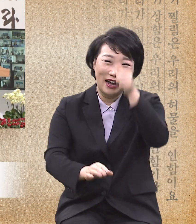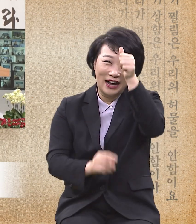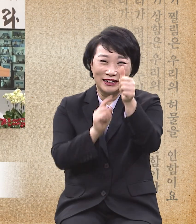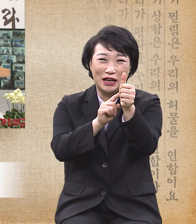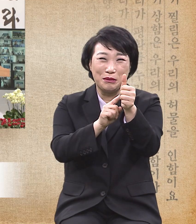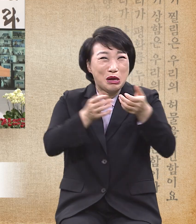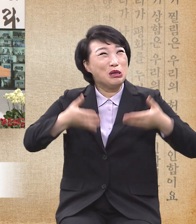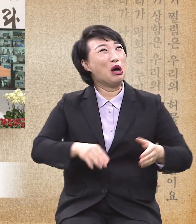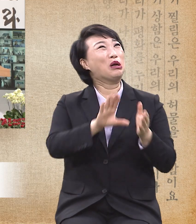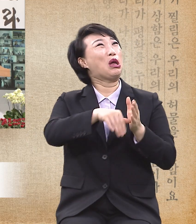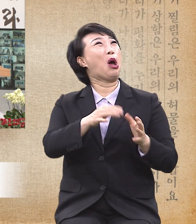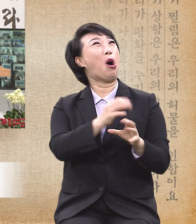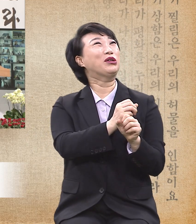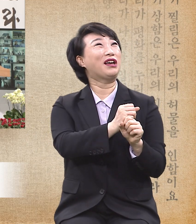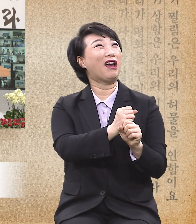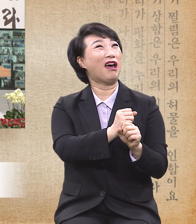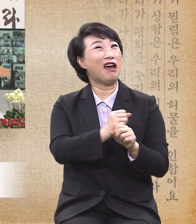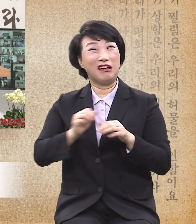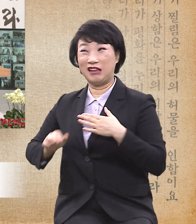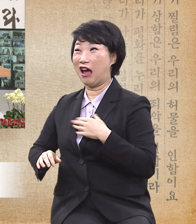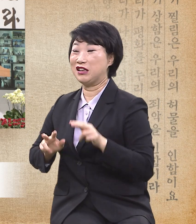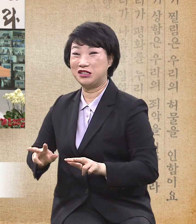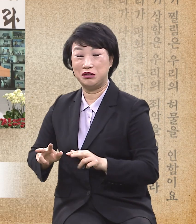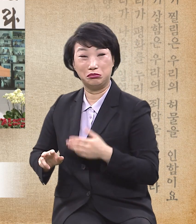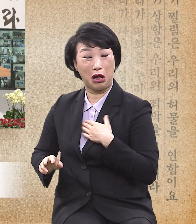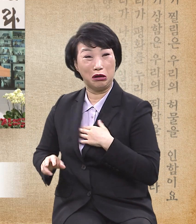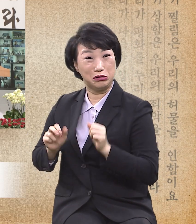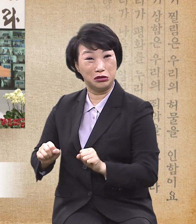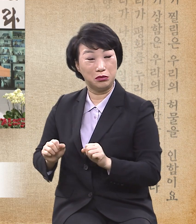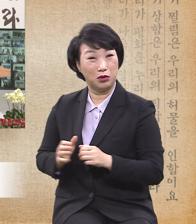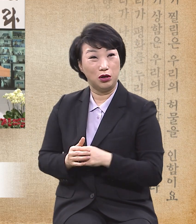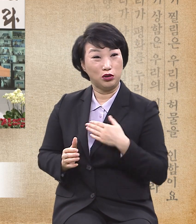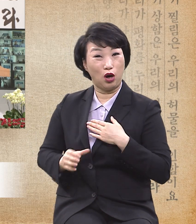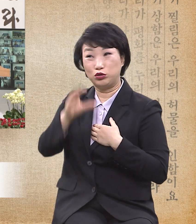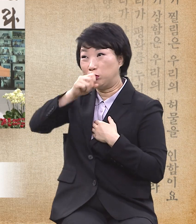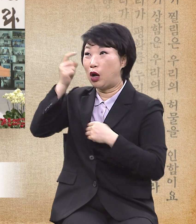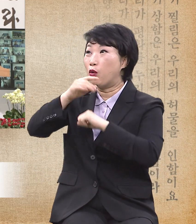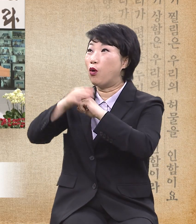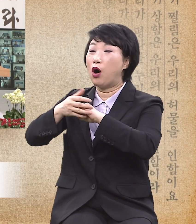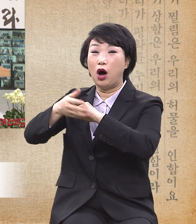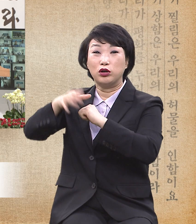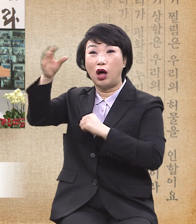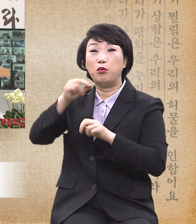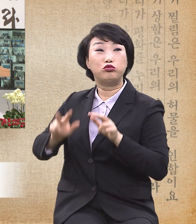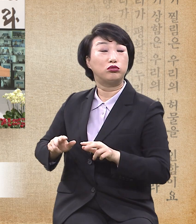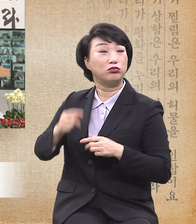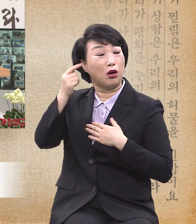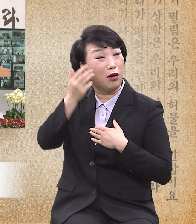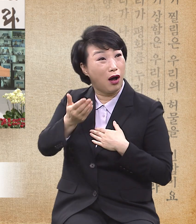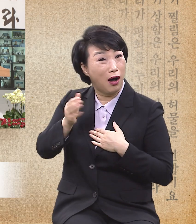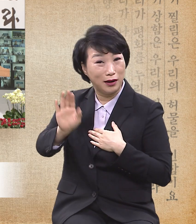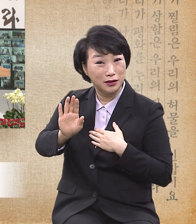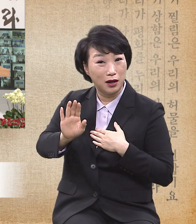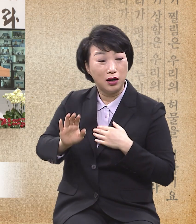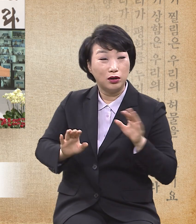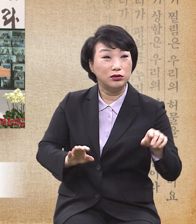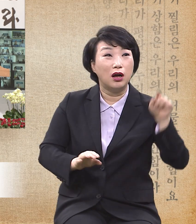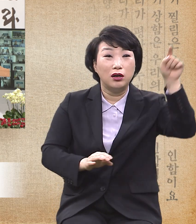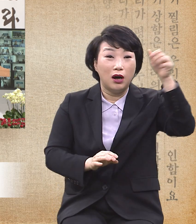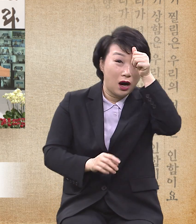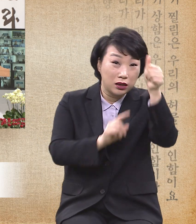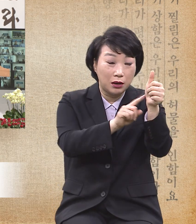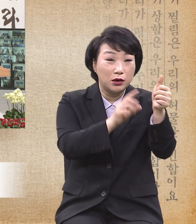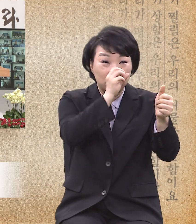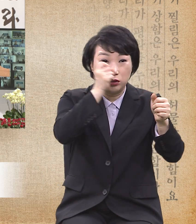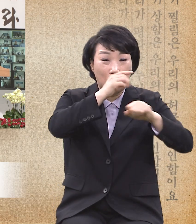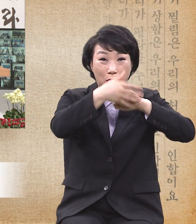자가 언제인데요? 내가 언제 지금 뭐 선악과 먹었습니까? 왜 그 선악과 먹은 죄를 나에게